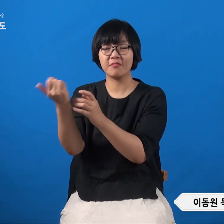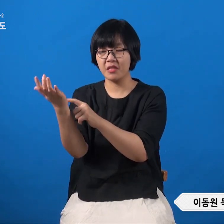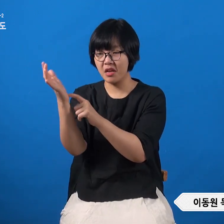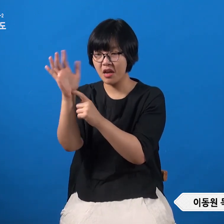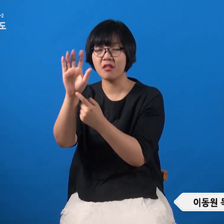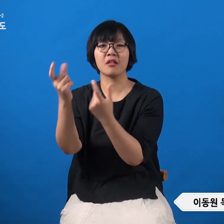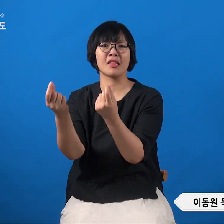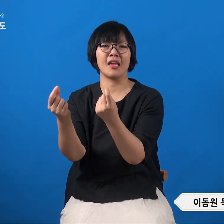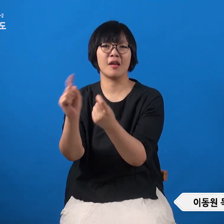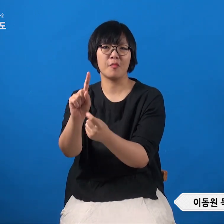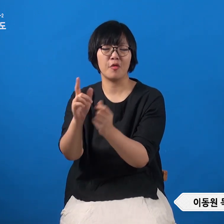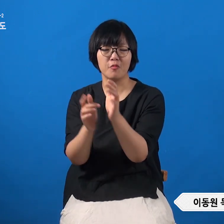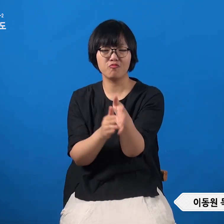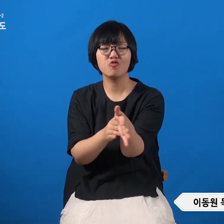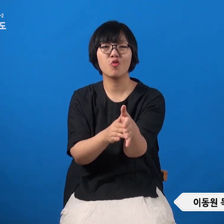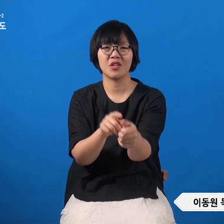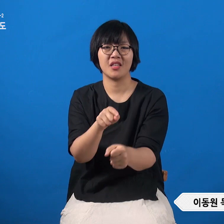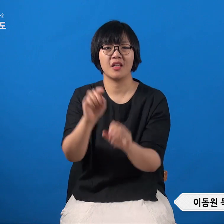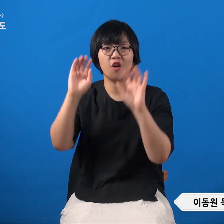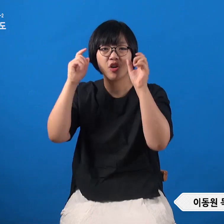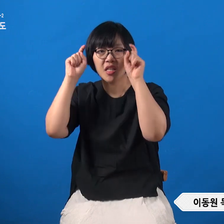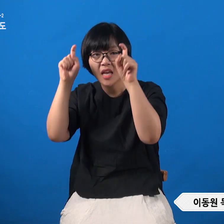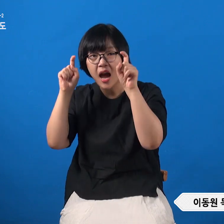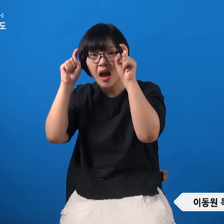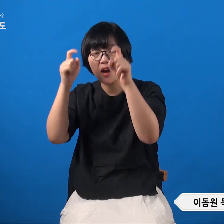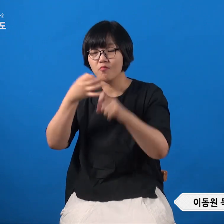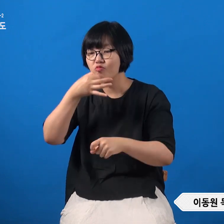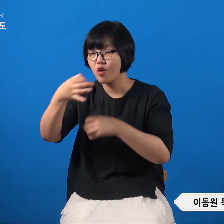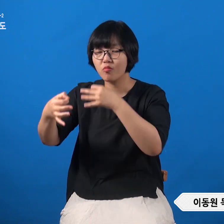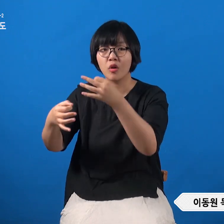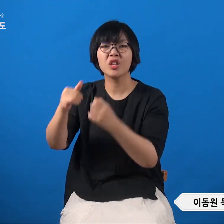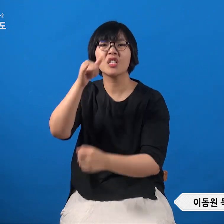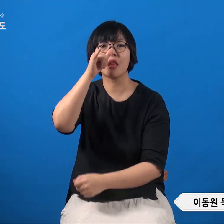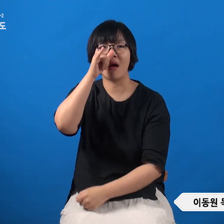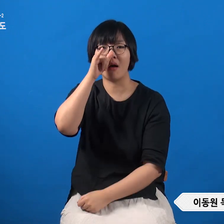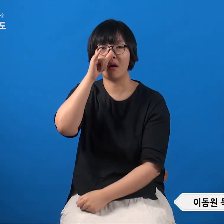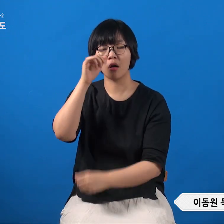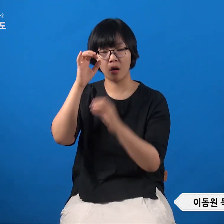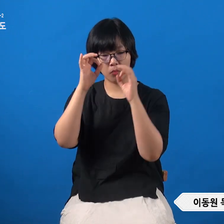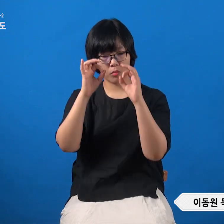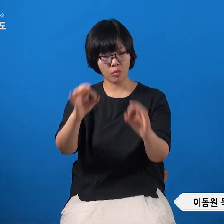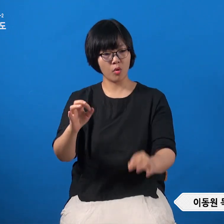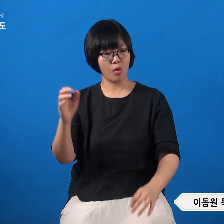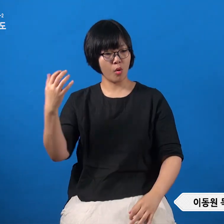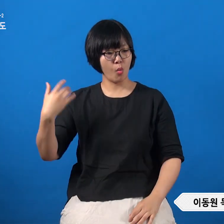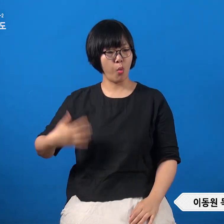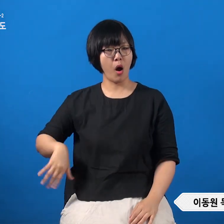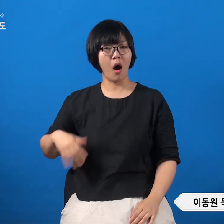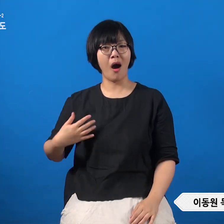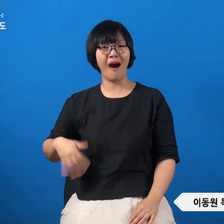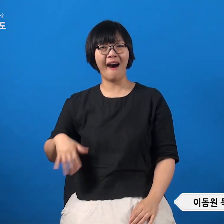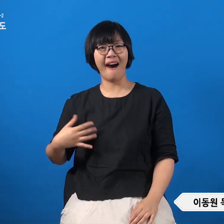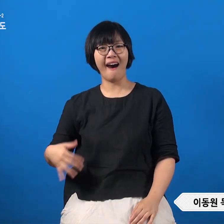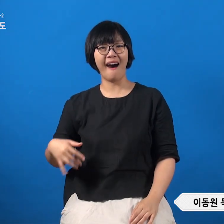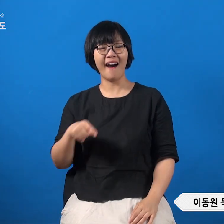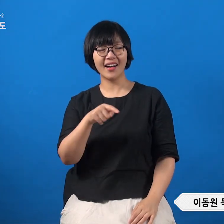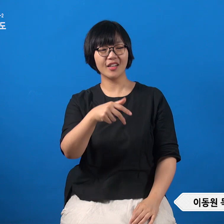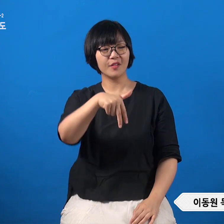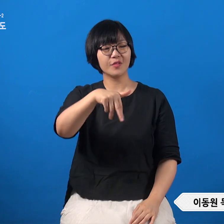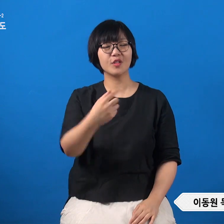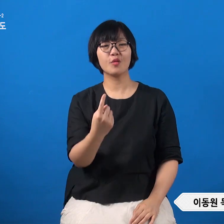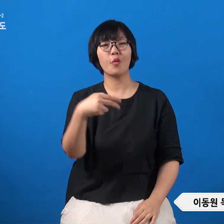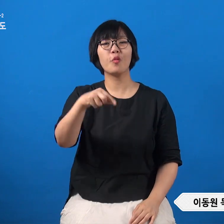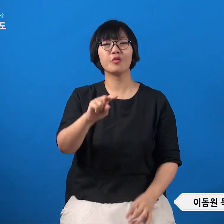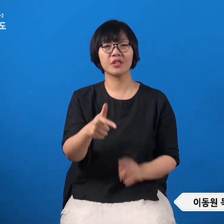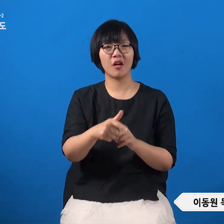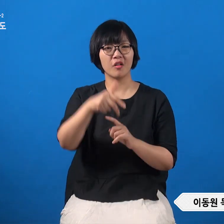표시했잖아요. 예수님을 어린 양으로 표시하고. 그래서 이것은 이 나라가 앞으로 십자가를 사랑하고